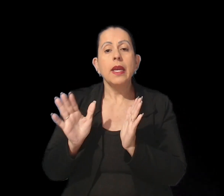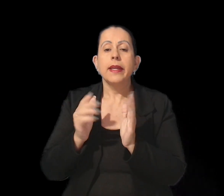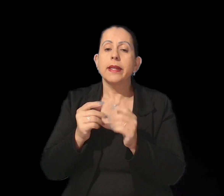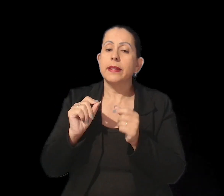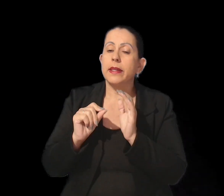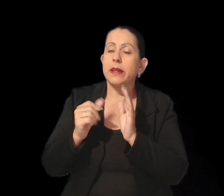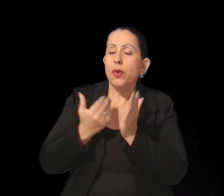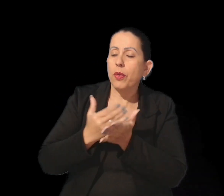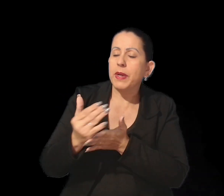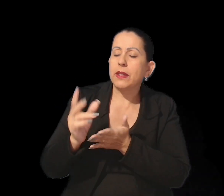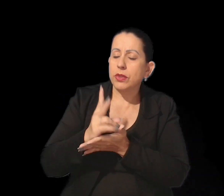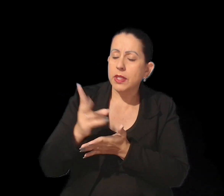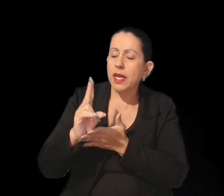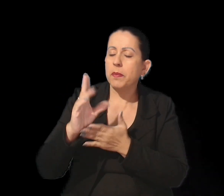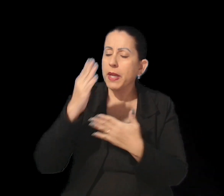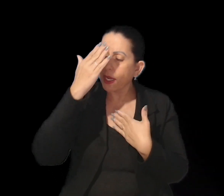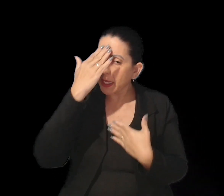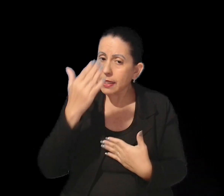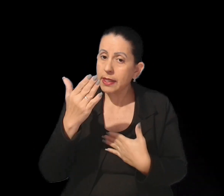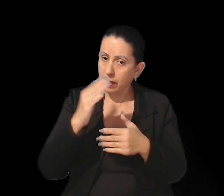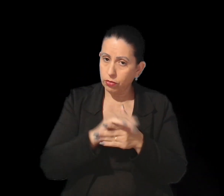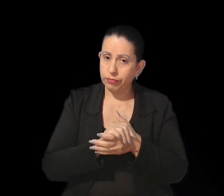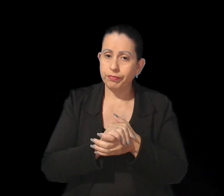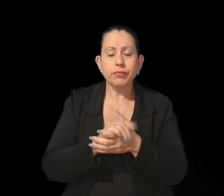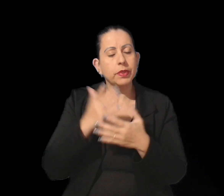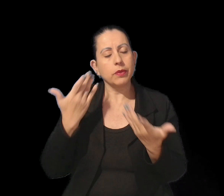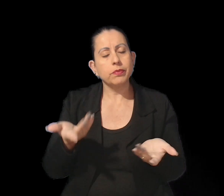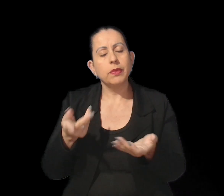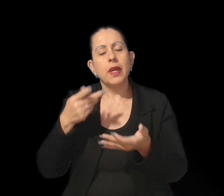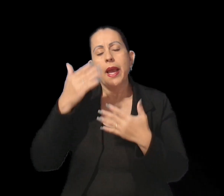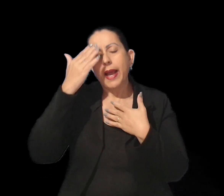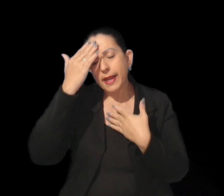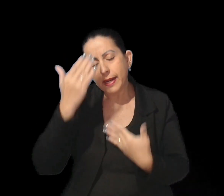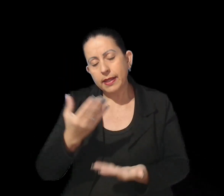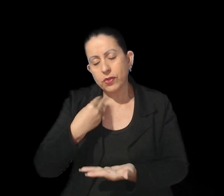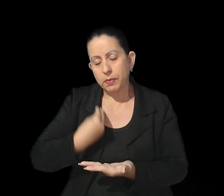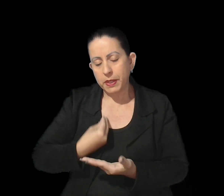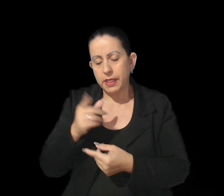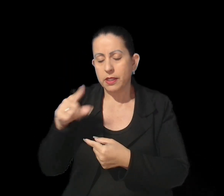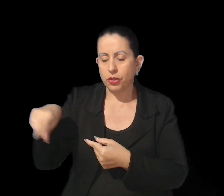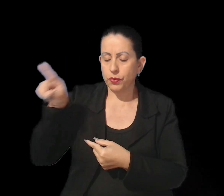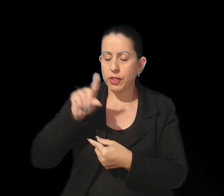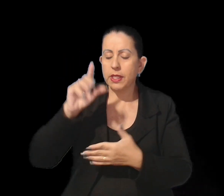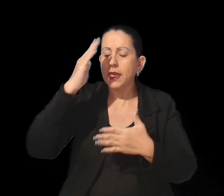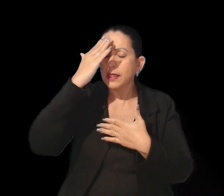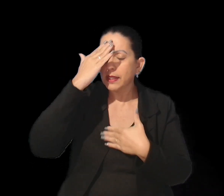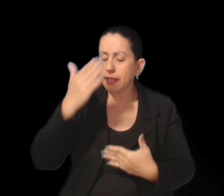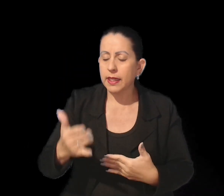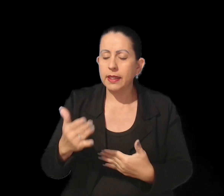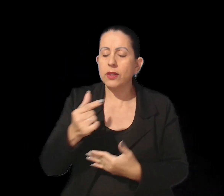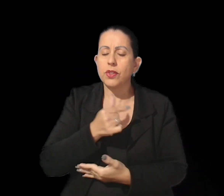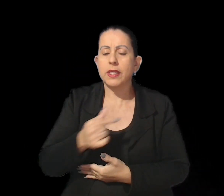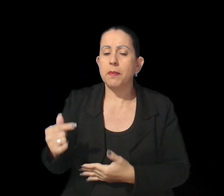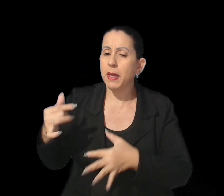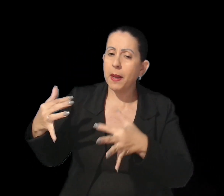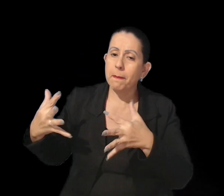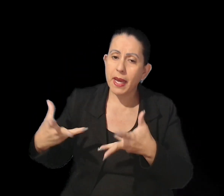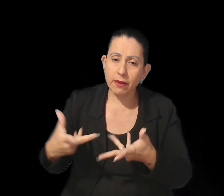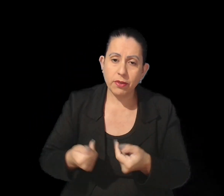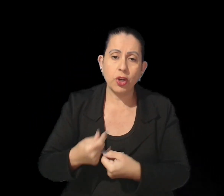E assim eu começo sempre agradecendo. Então, agradeço a presença de vocês, agradeço a semana maravilhosa